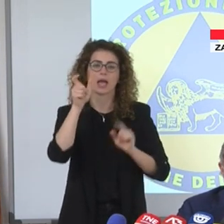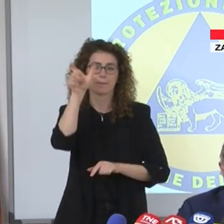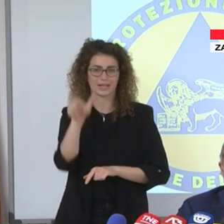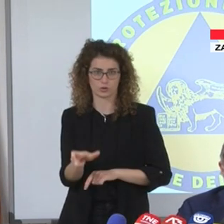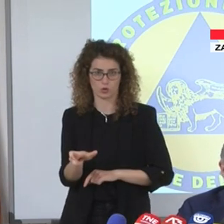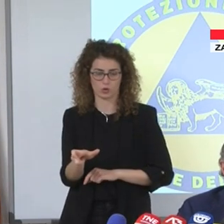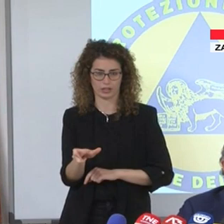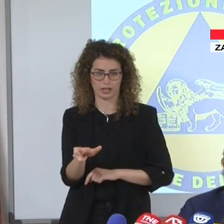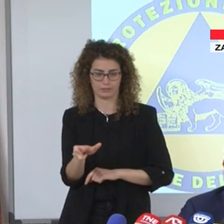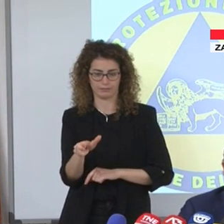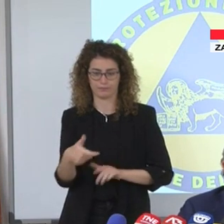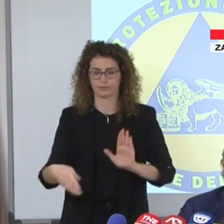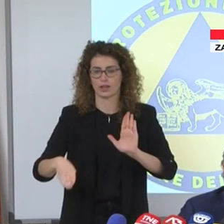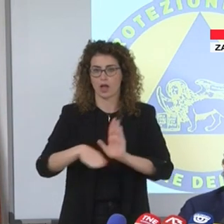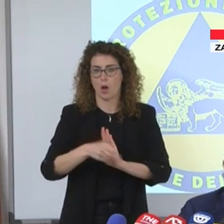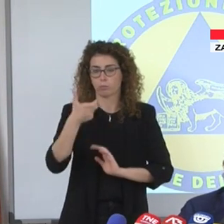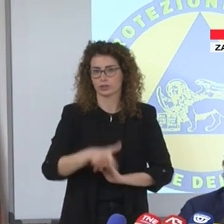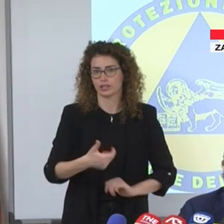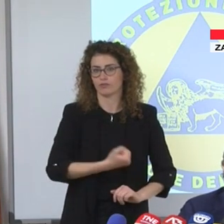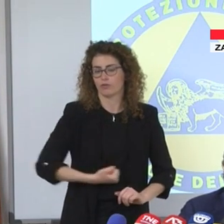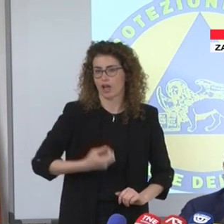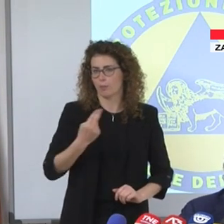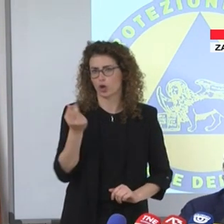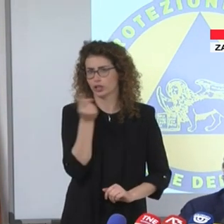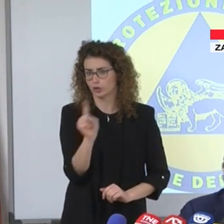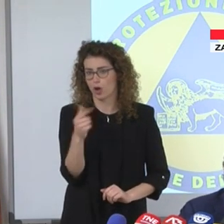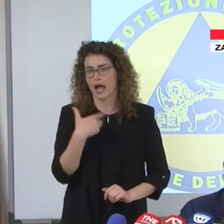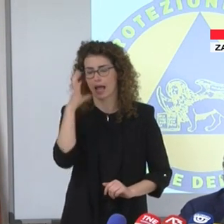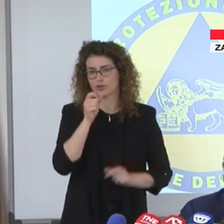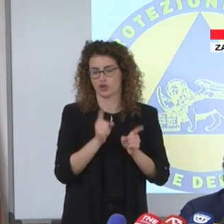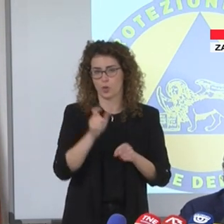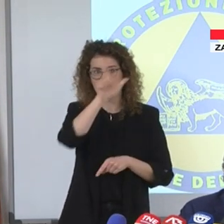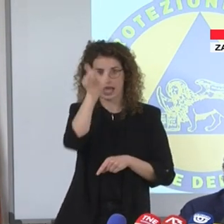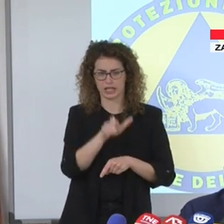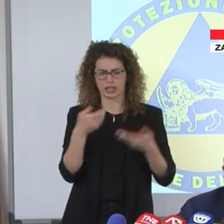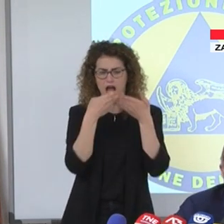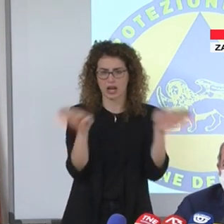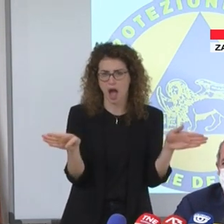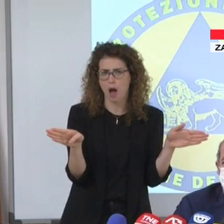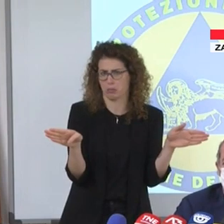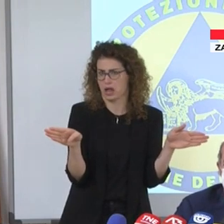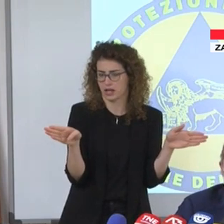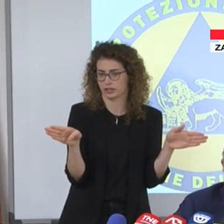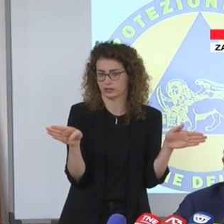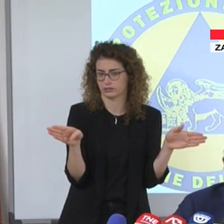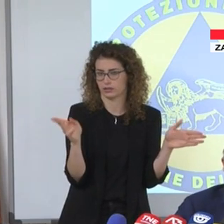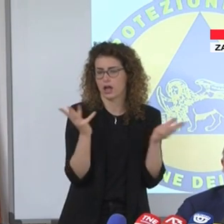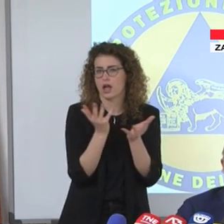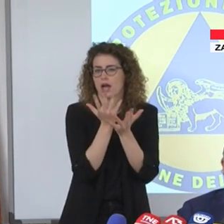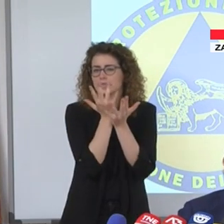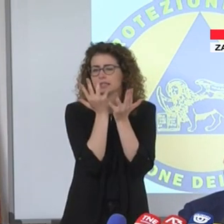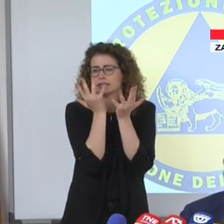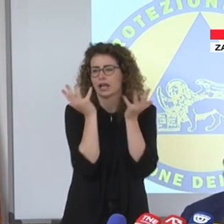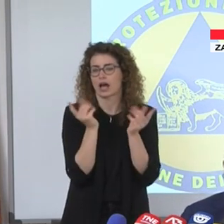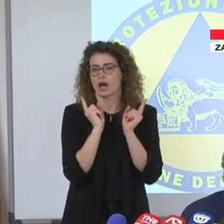diciamo, anche se uno non scappa dalla morte o dalla fame, ma capisce che in Italia c'è porte aperte, senza se e senza ma, è inevitabile che nel suo progetto di